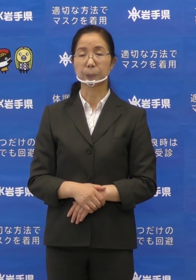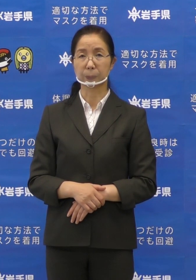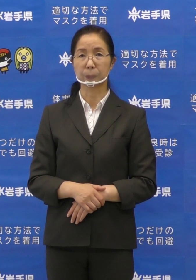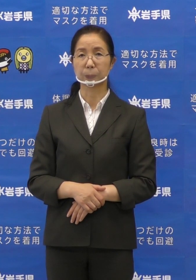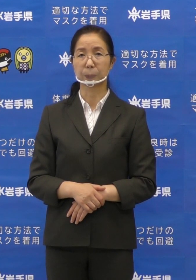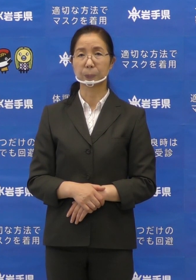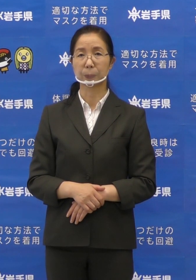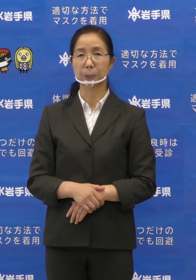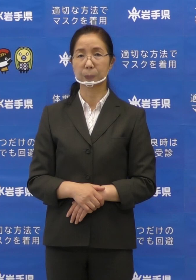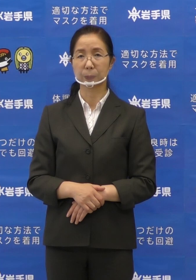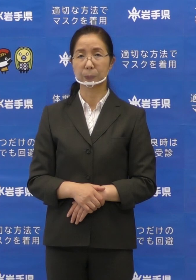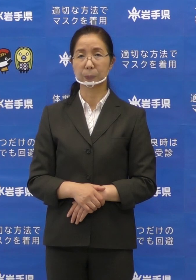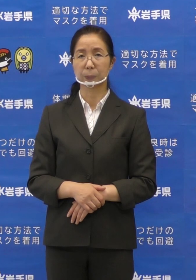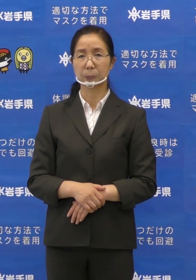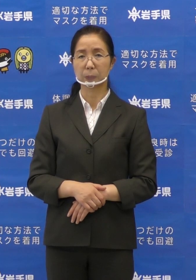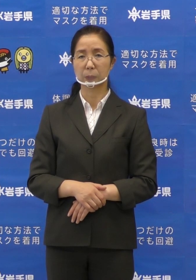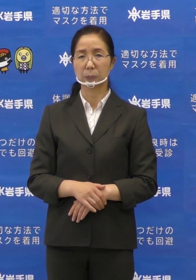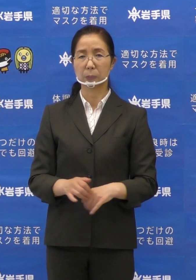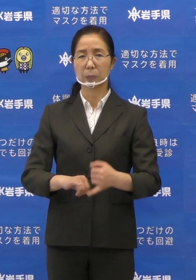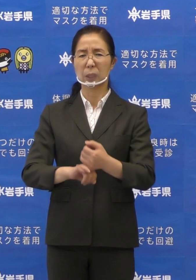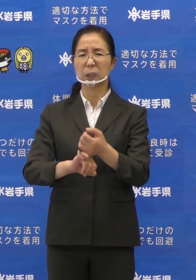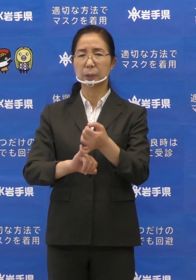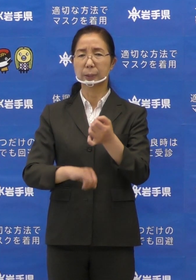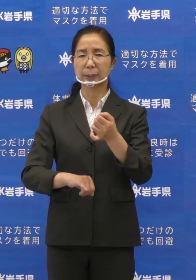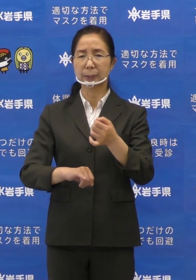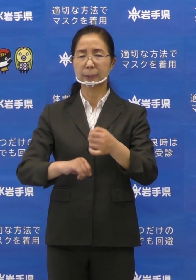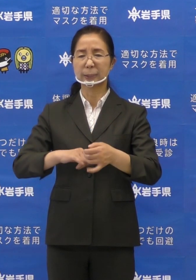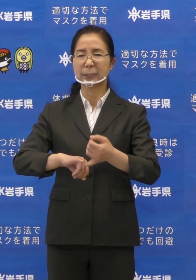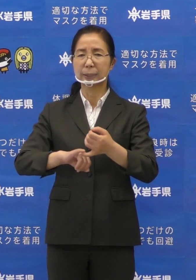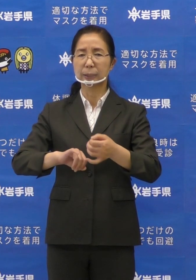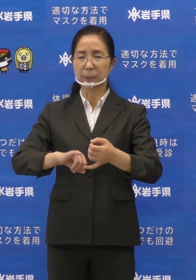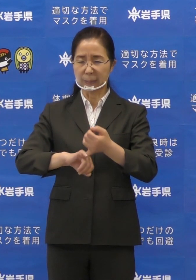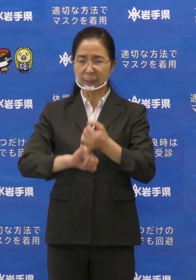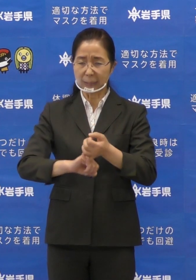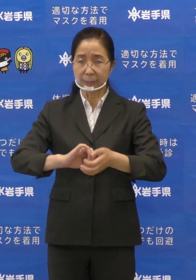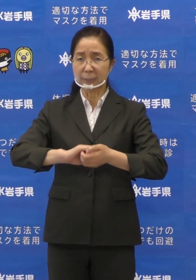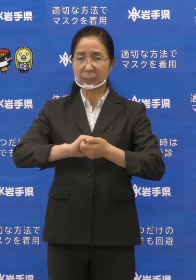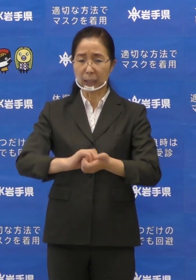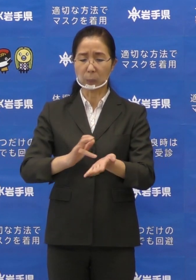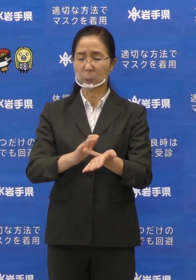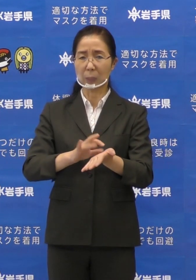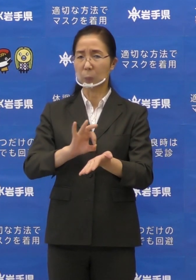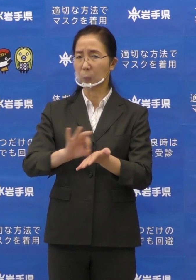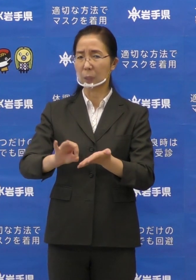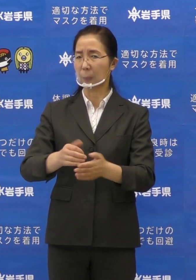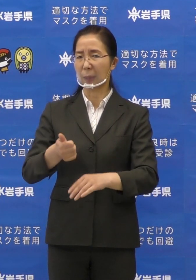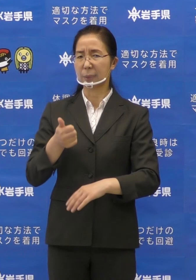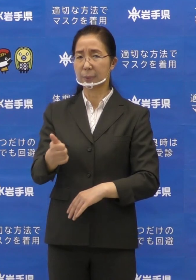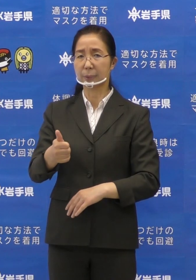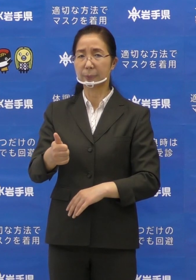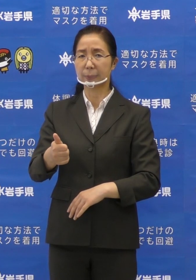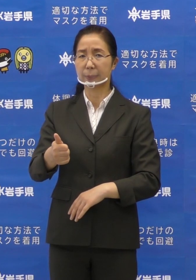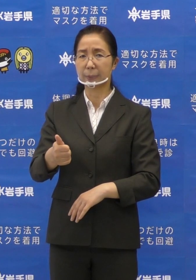禁止薬物を使用してはならない、でその禁止薬物を使用してはなら